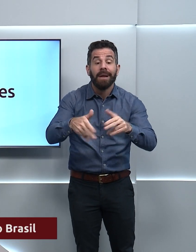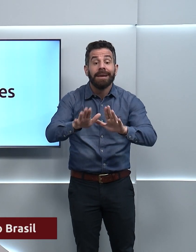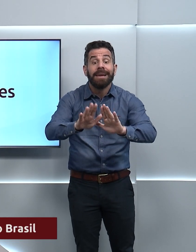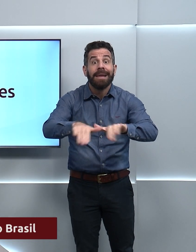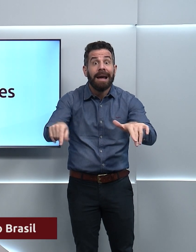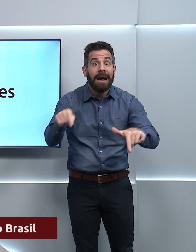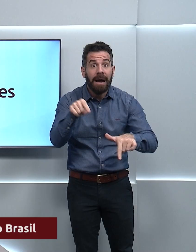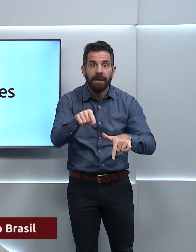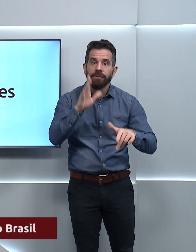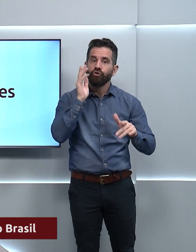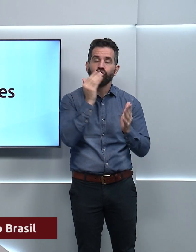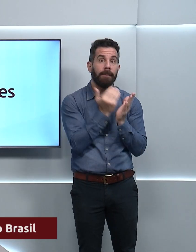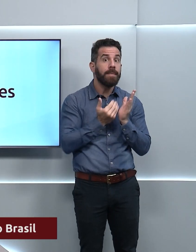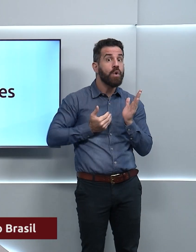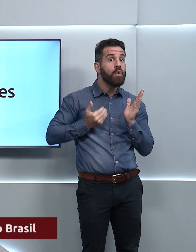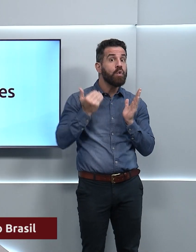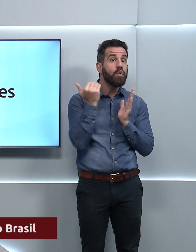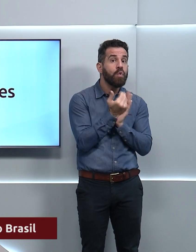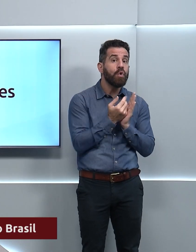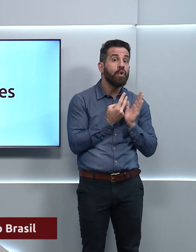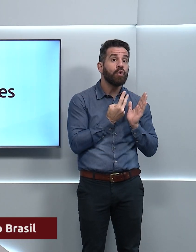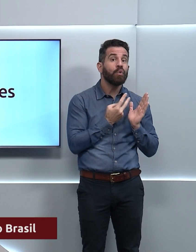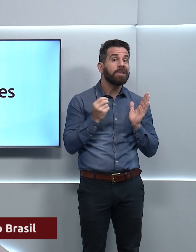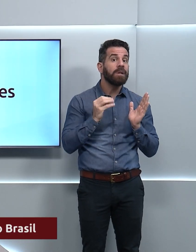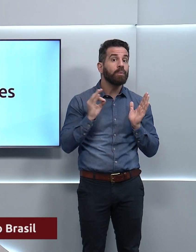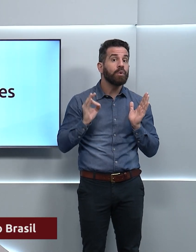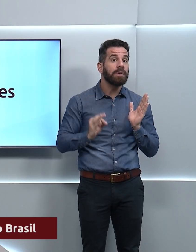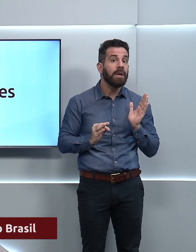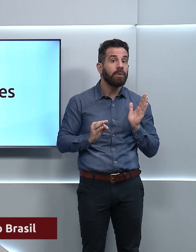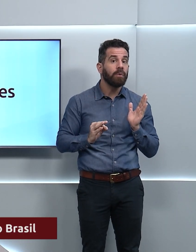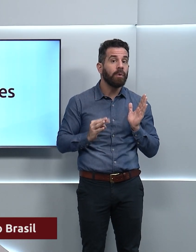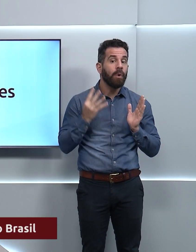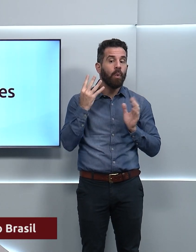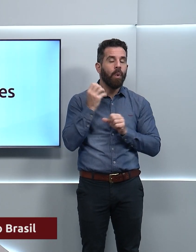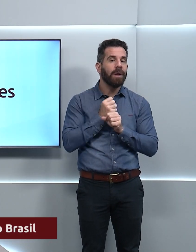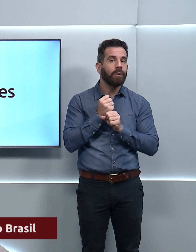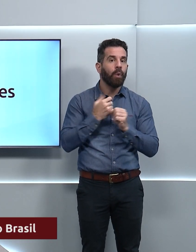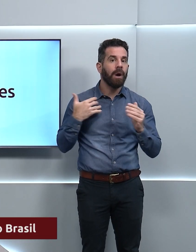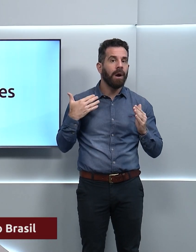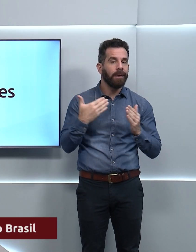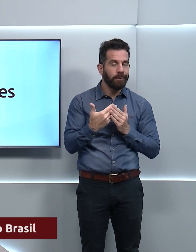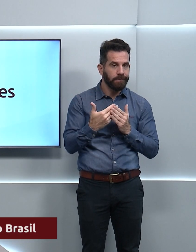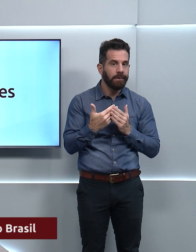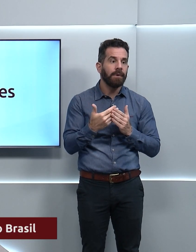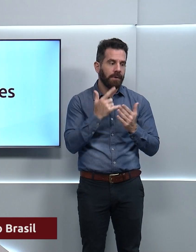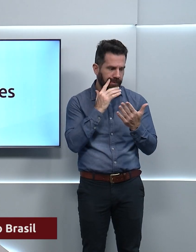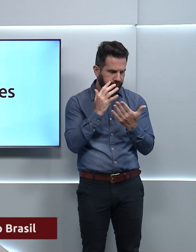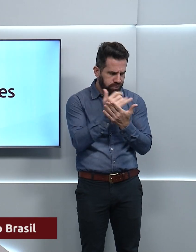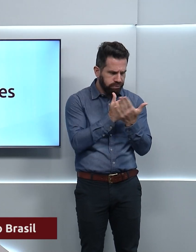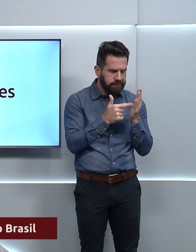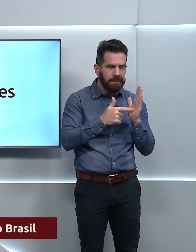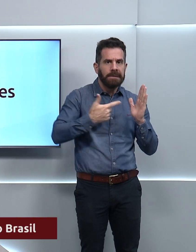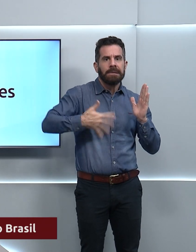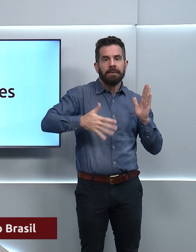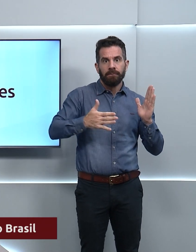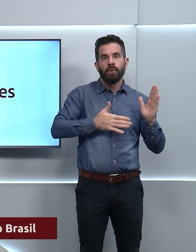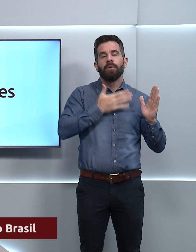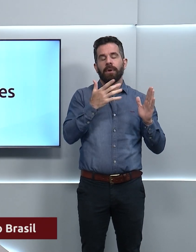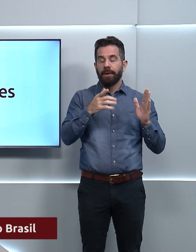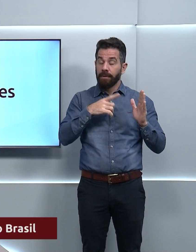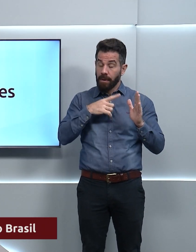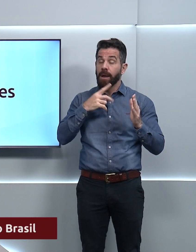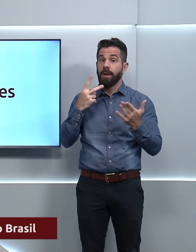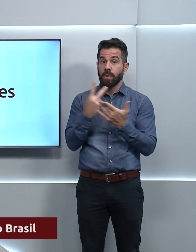4 anos aqui no Brasil. Por trás das estatísticas estão histórias marcadas pela dor, pelo silêncio e